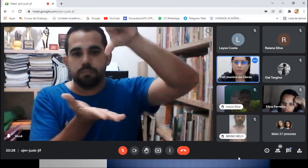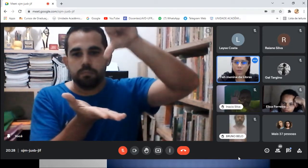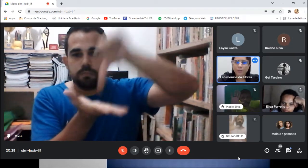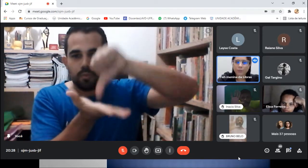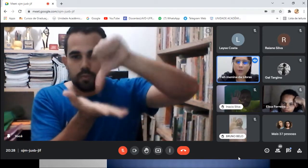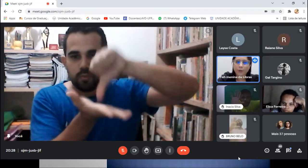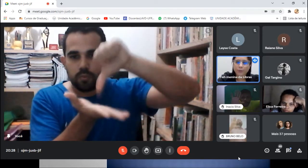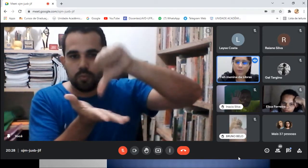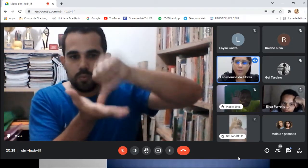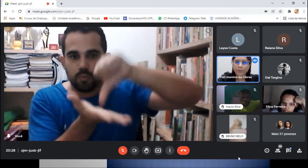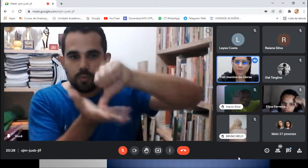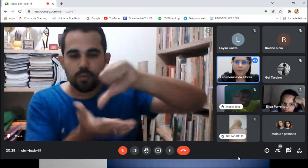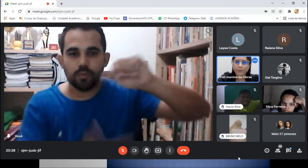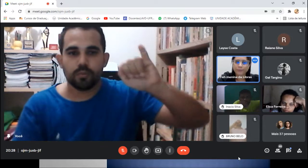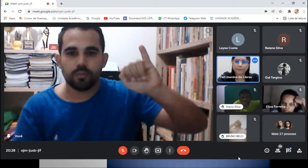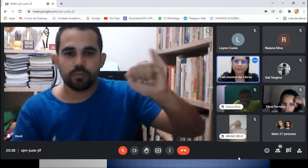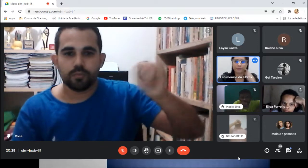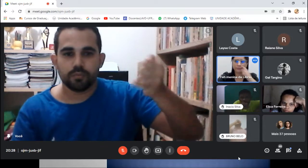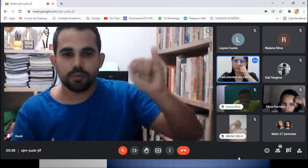O polo...